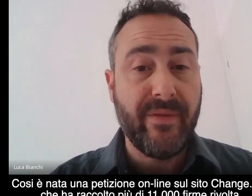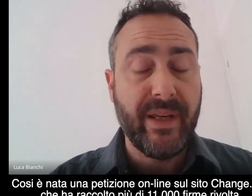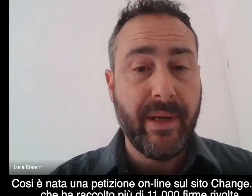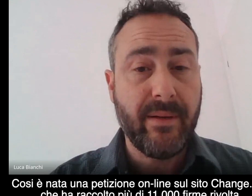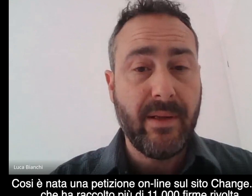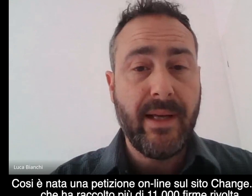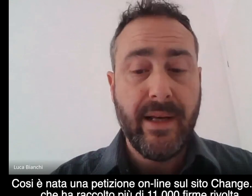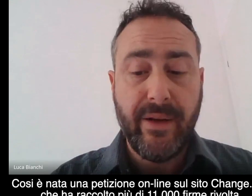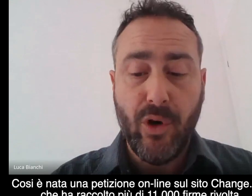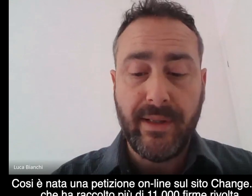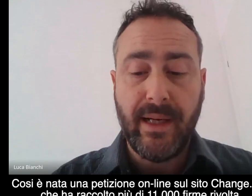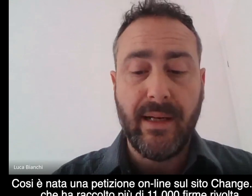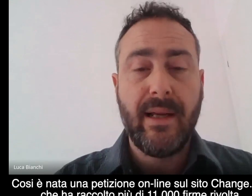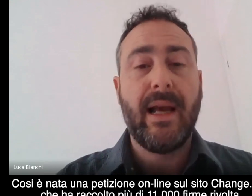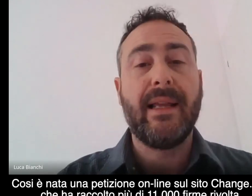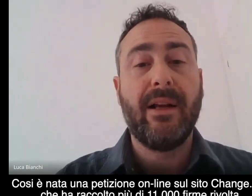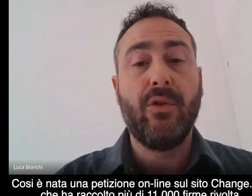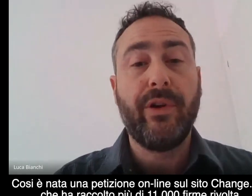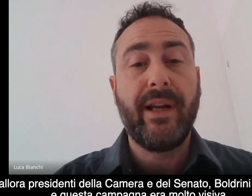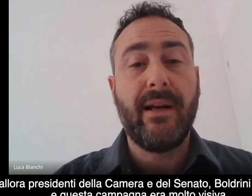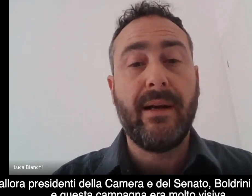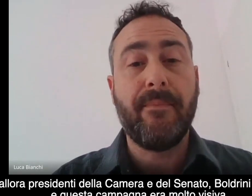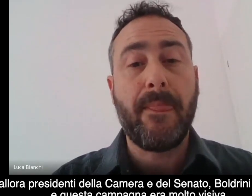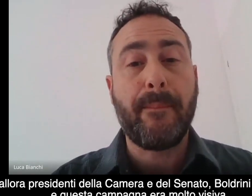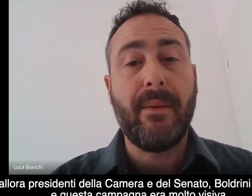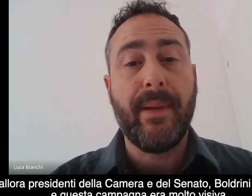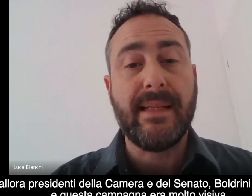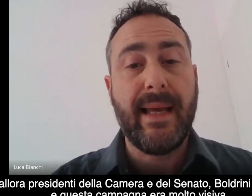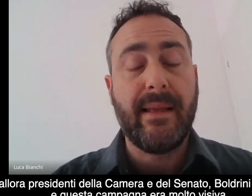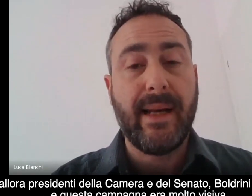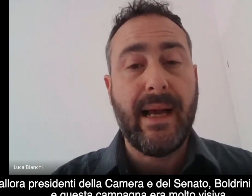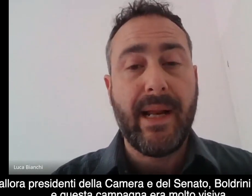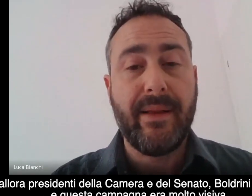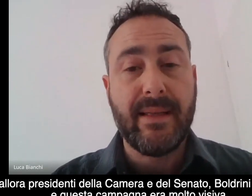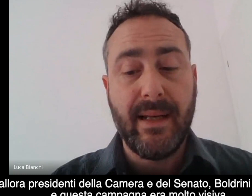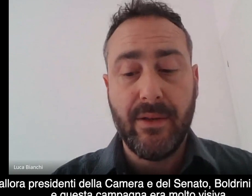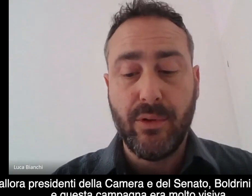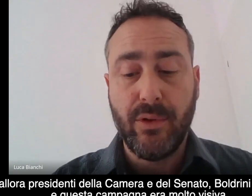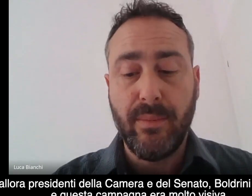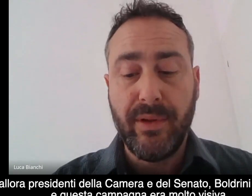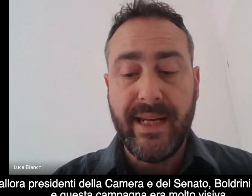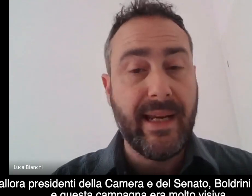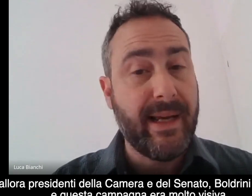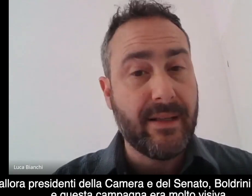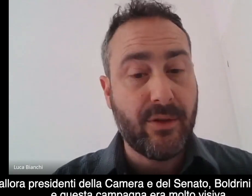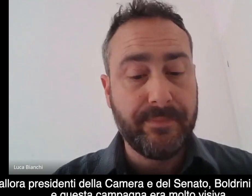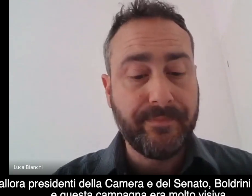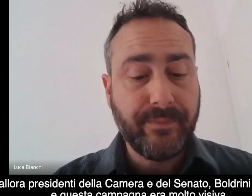firme rivolta agli allori a presidenti della camera e del senato boldrini e grasso